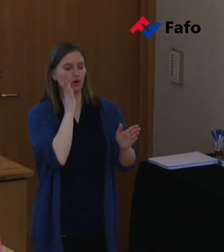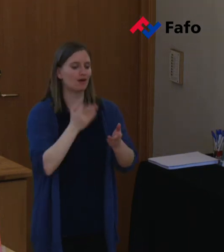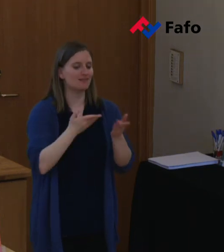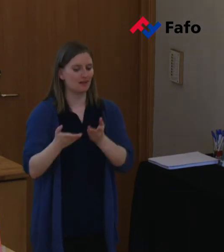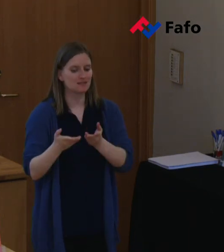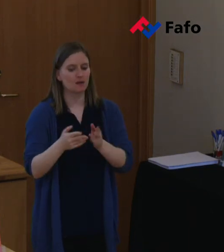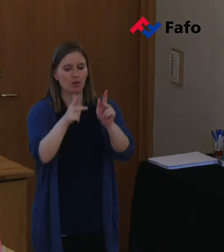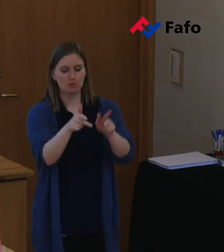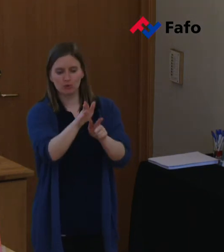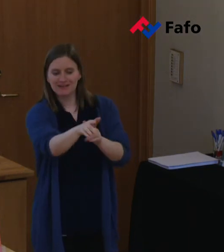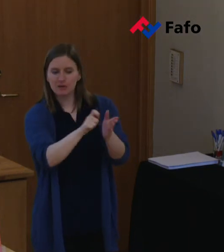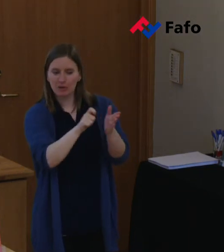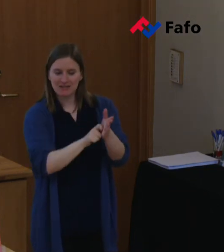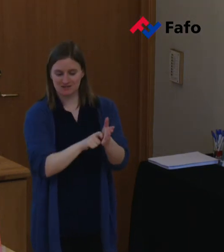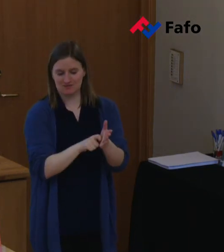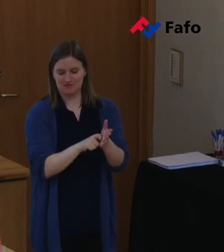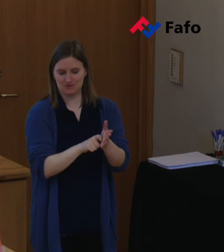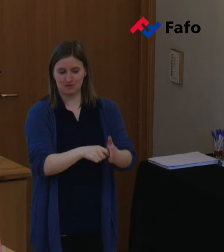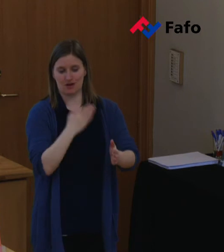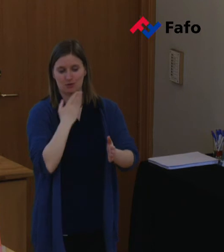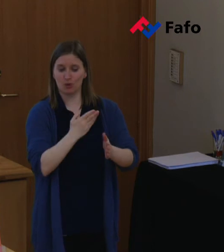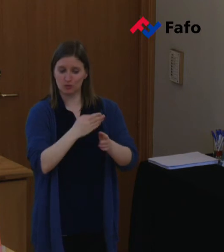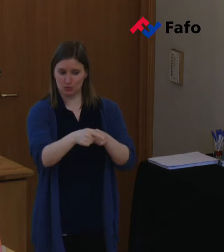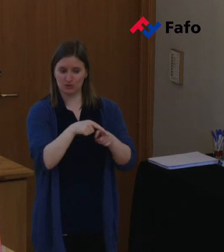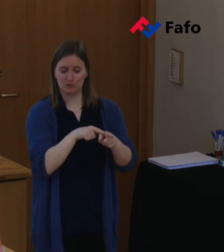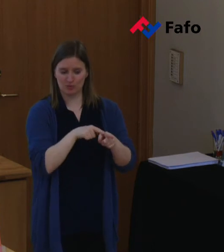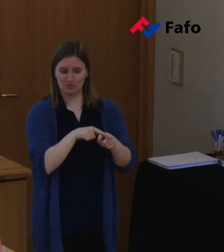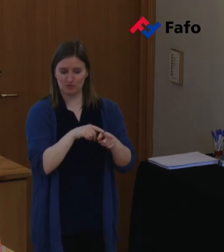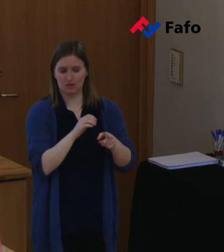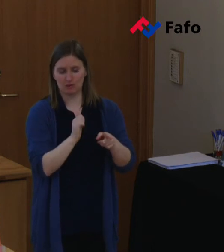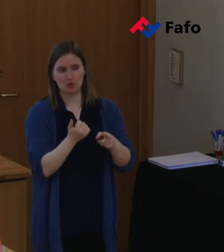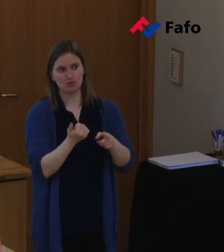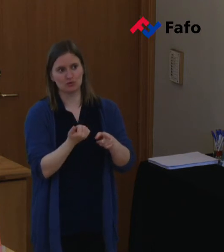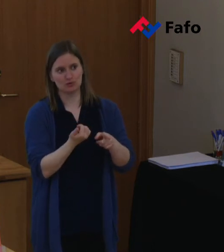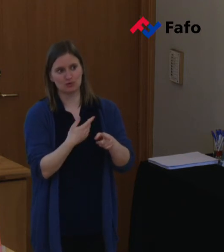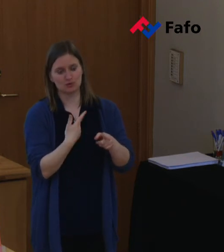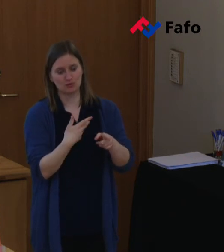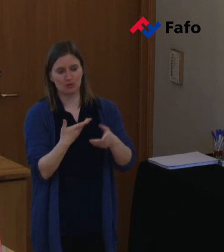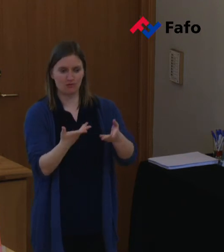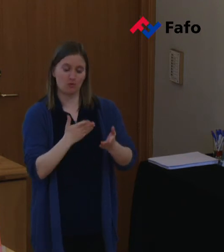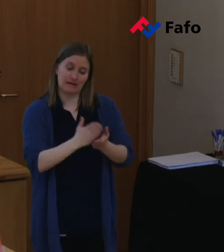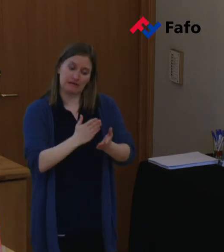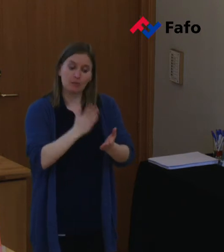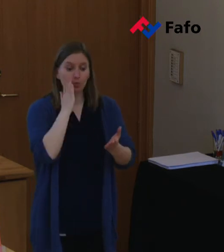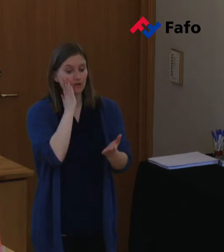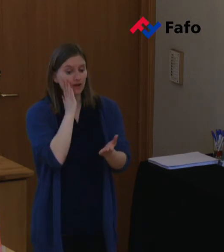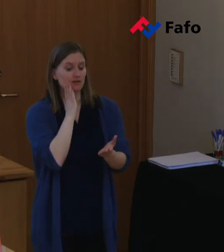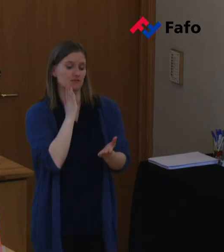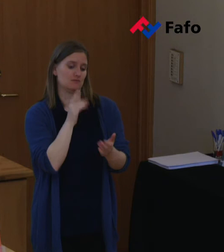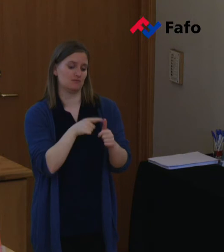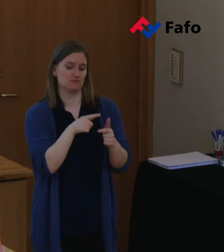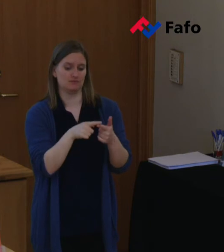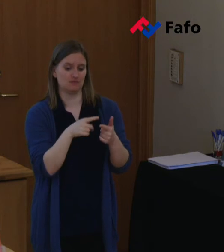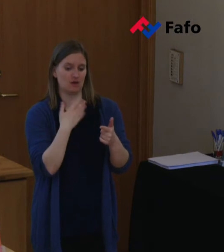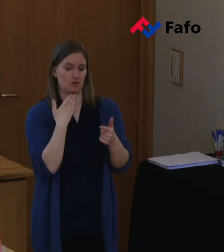premisser. Og det et veldig godt utgangspunkt for å få riktig bolig og en